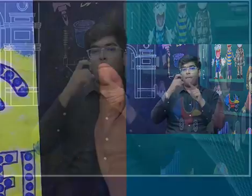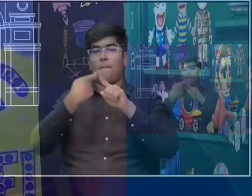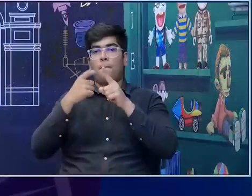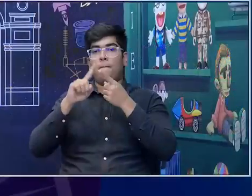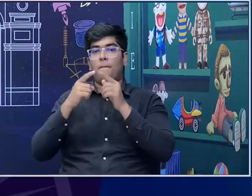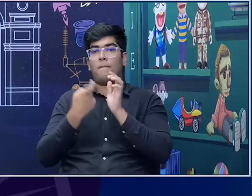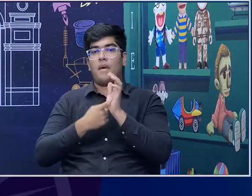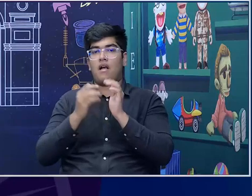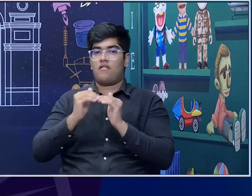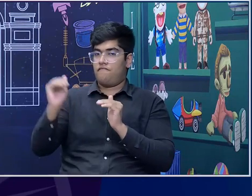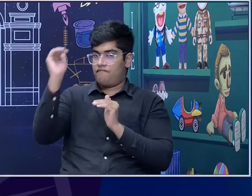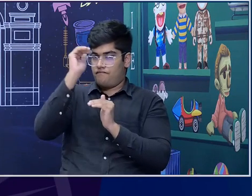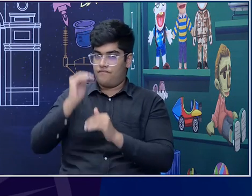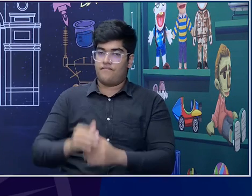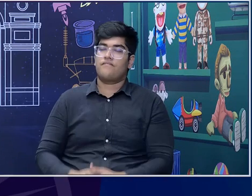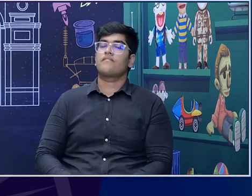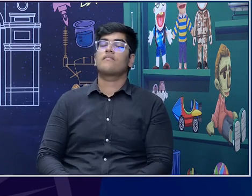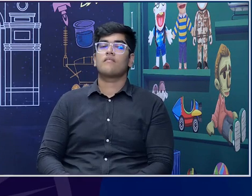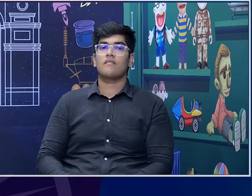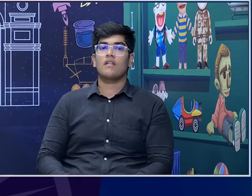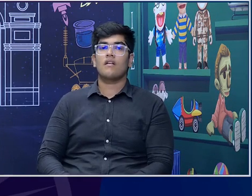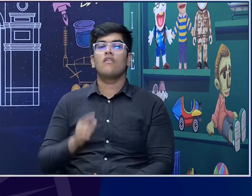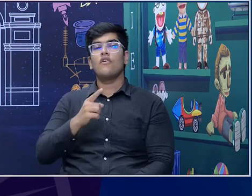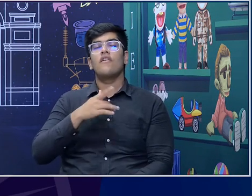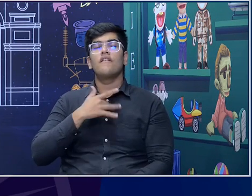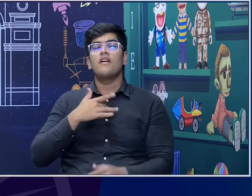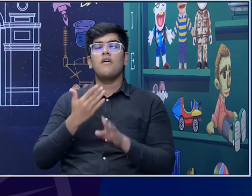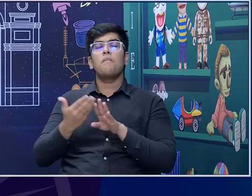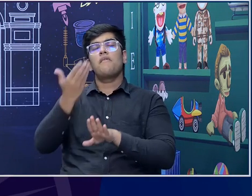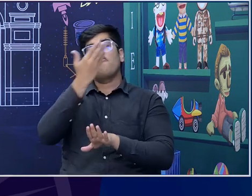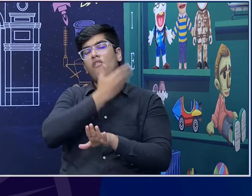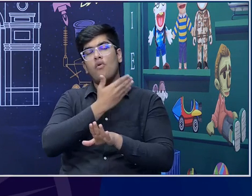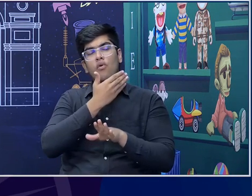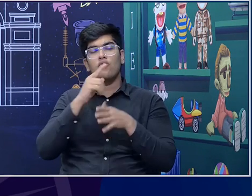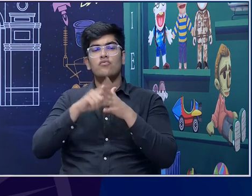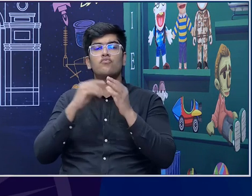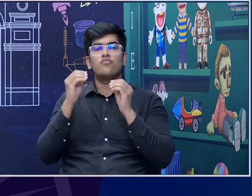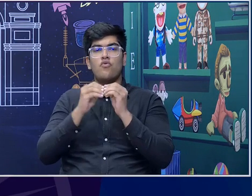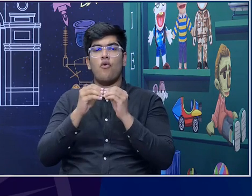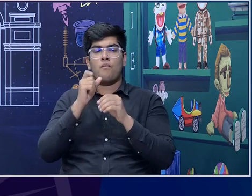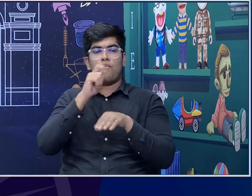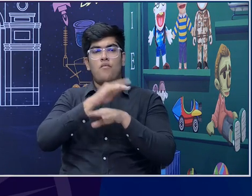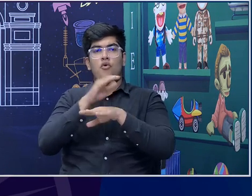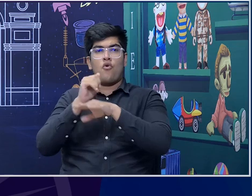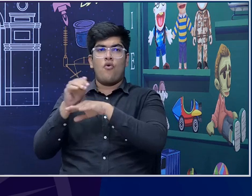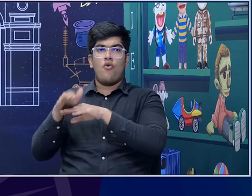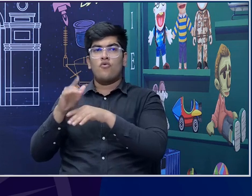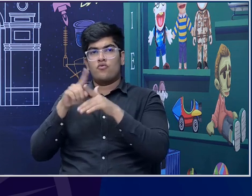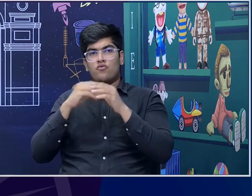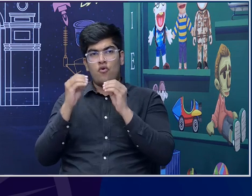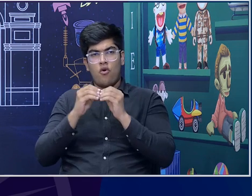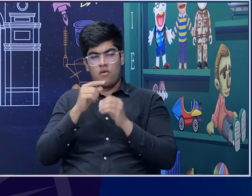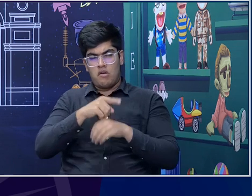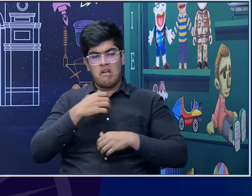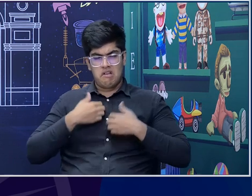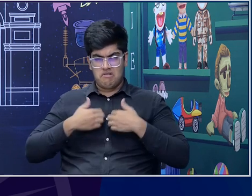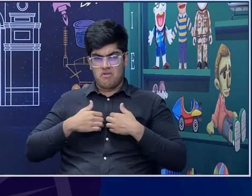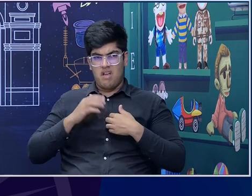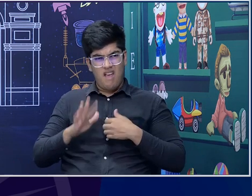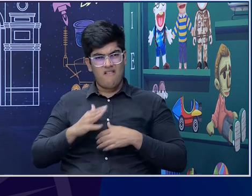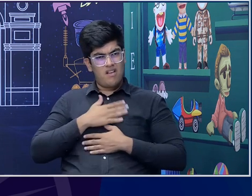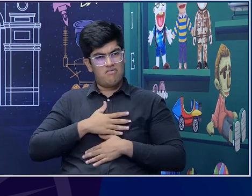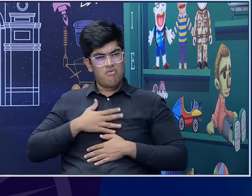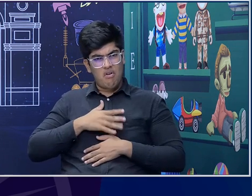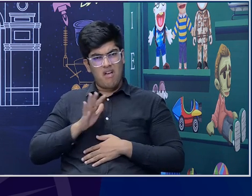नौ